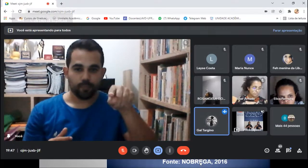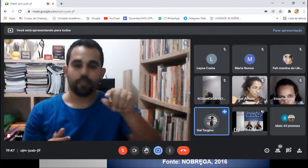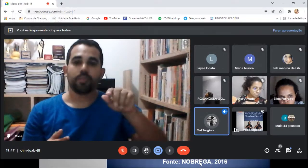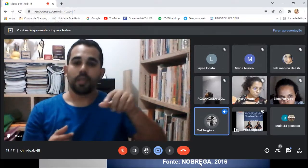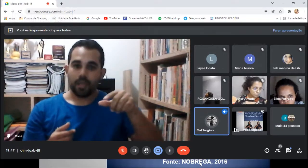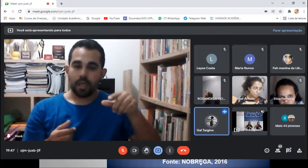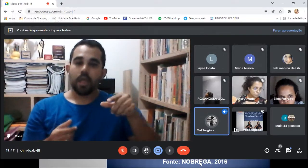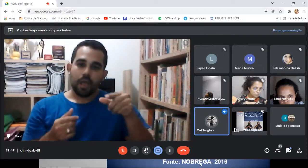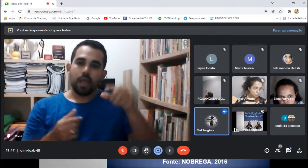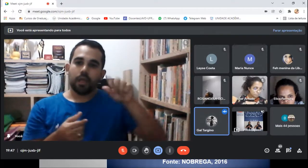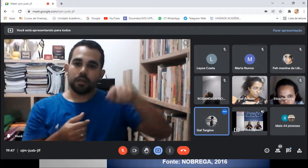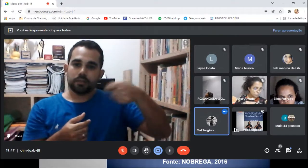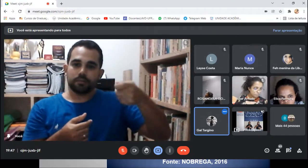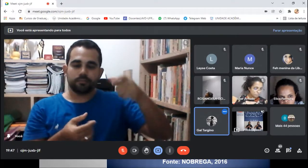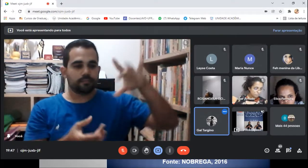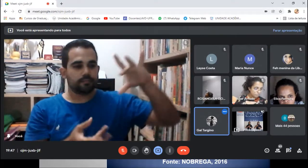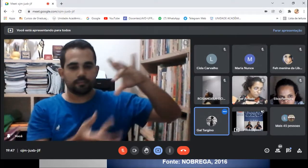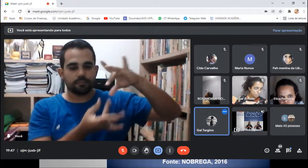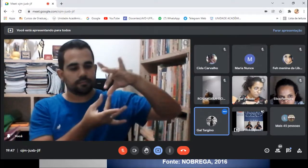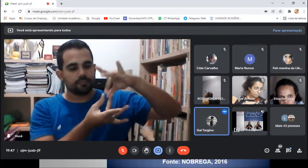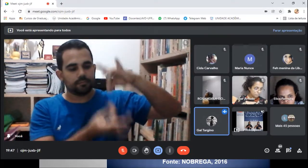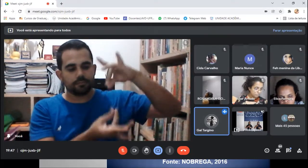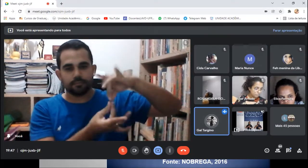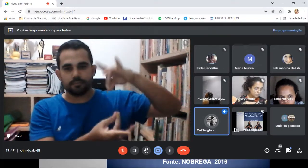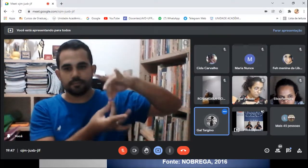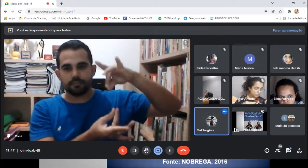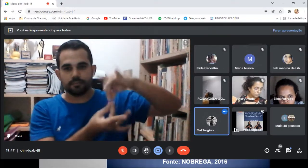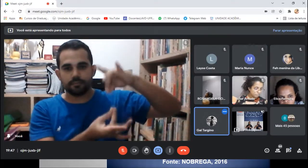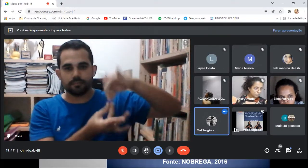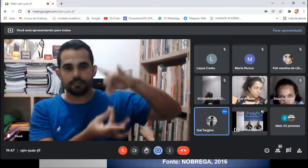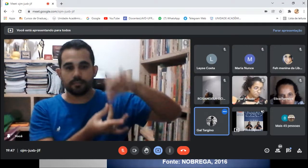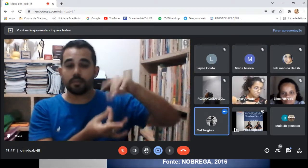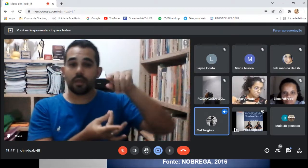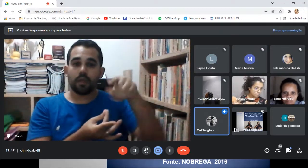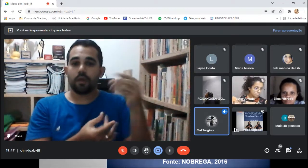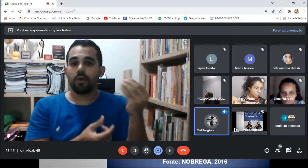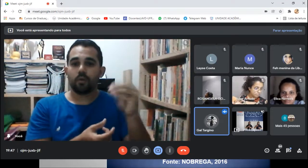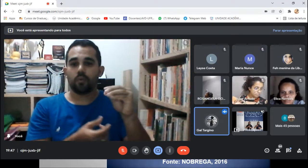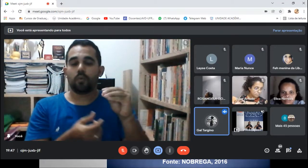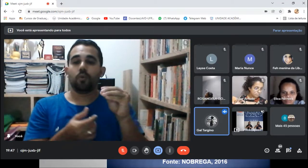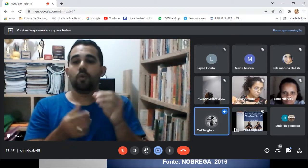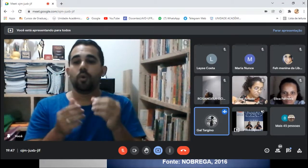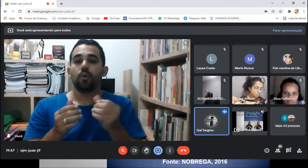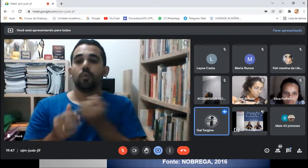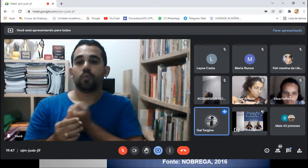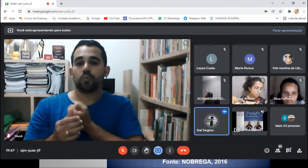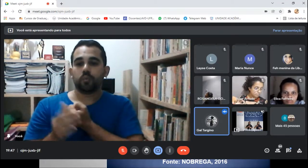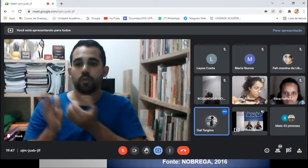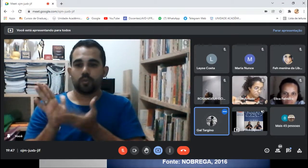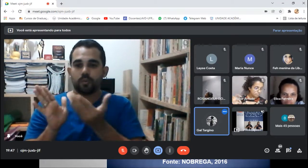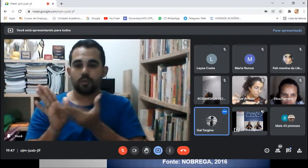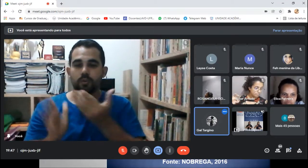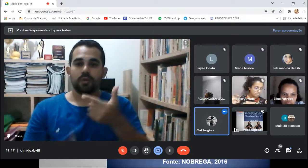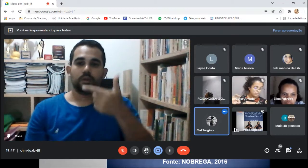Observem a imagem, o sinal. Por que sigmanologia é assim? Por